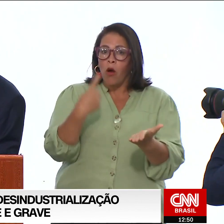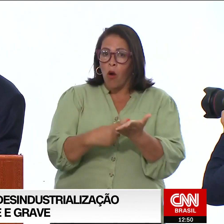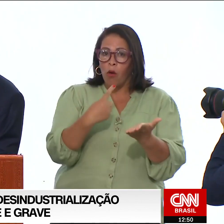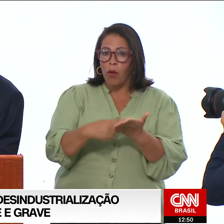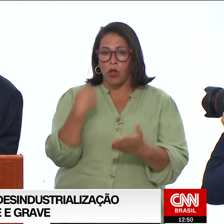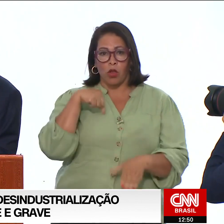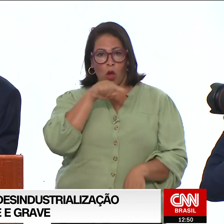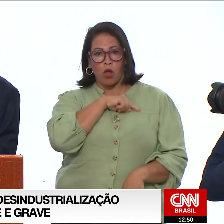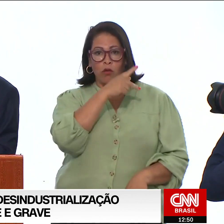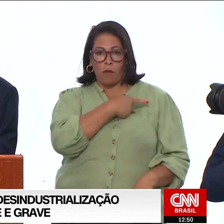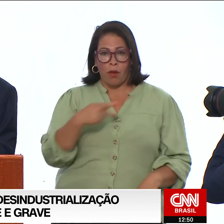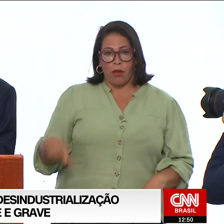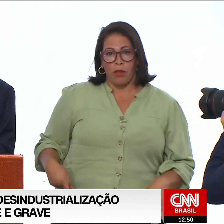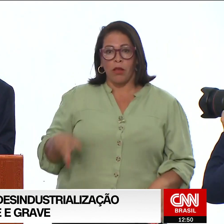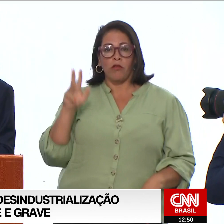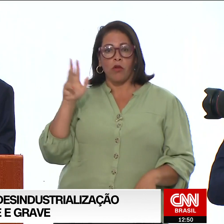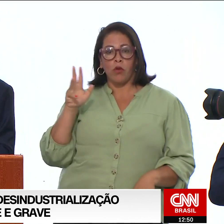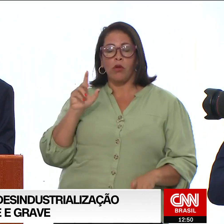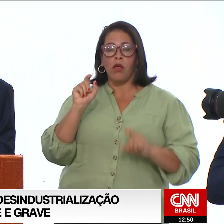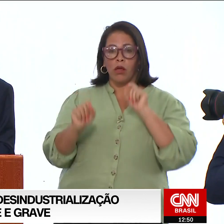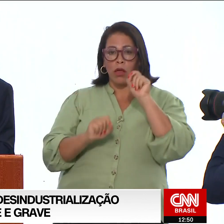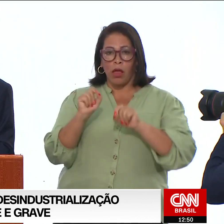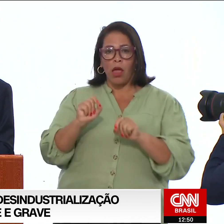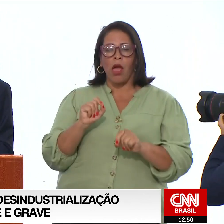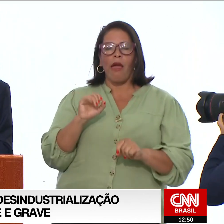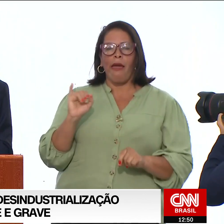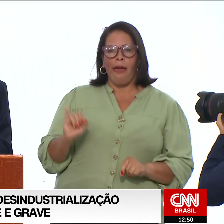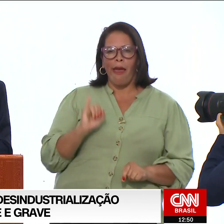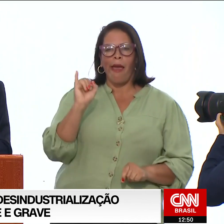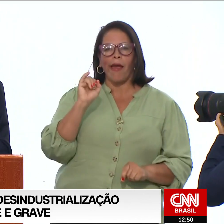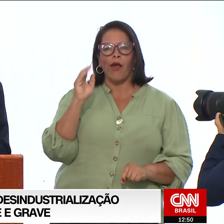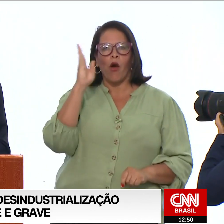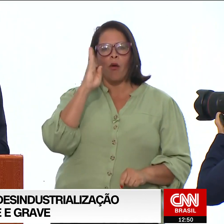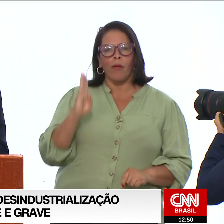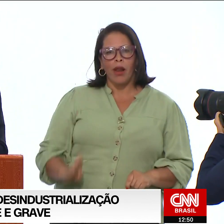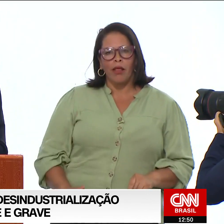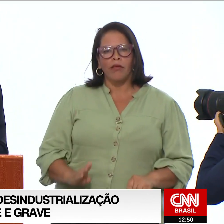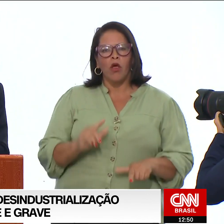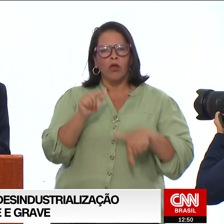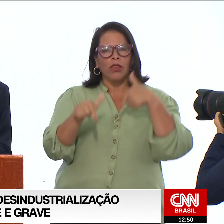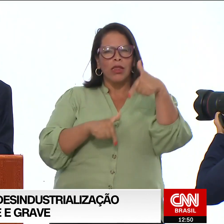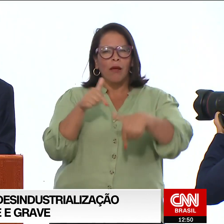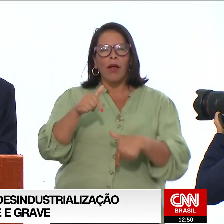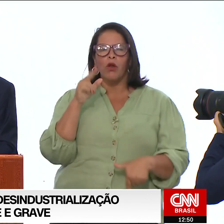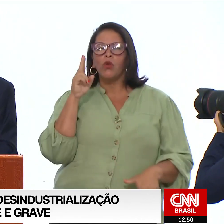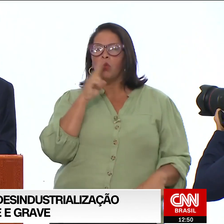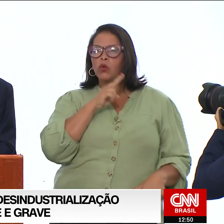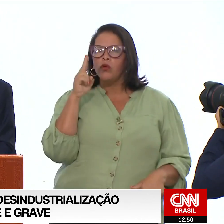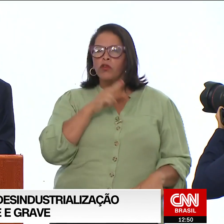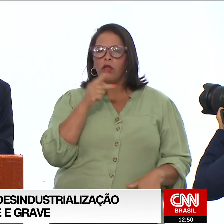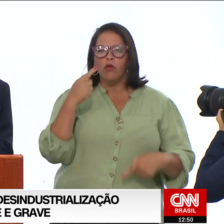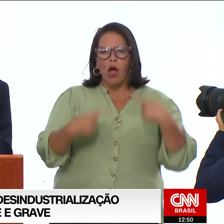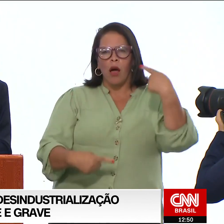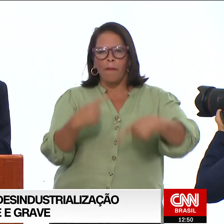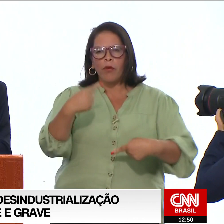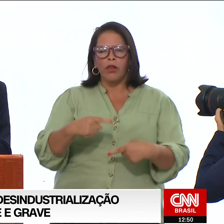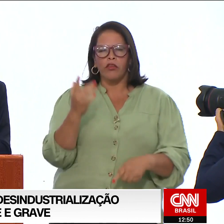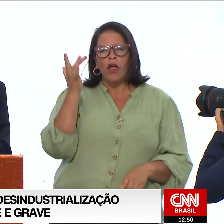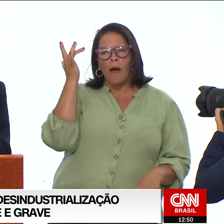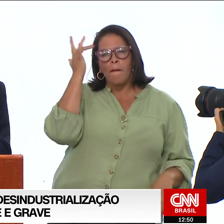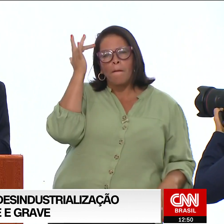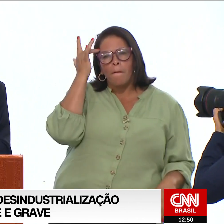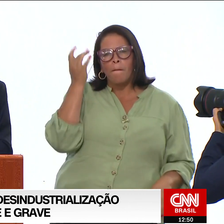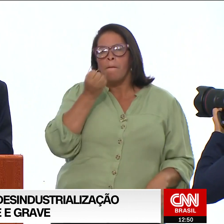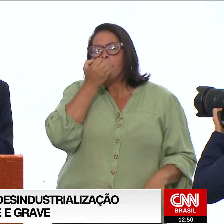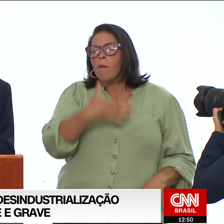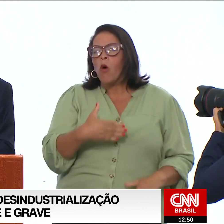o nosso presidente Lula impôs que o Brasil elabore com urgência uma política moderna